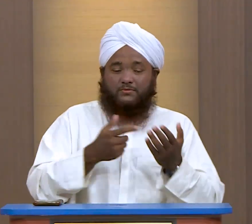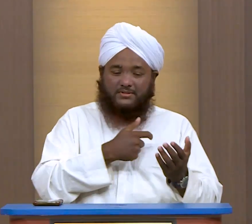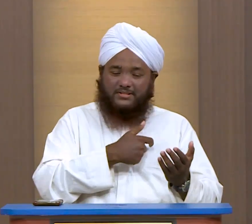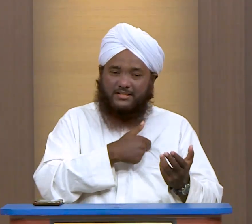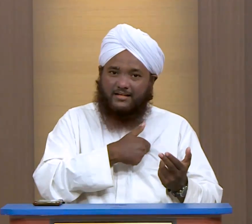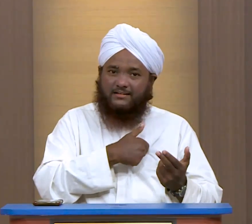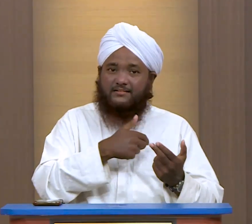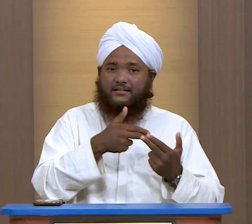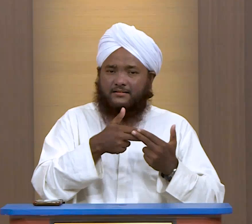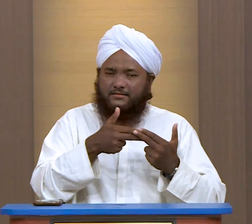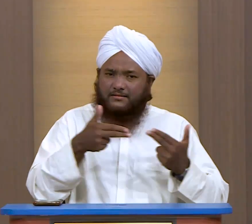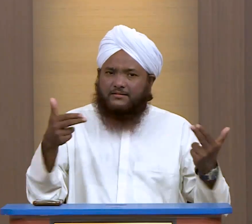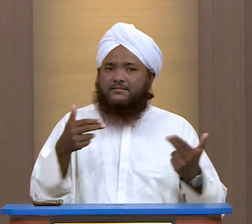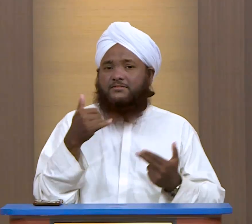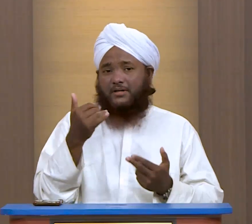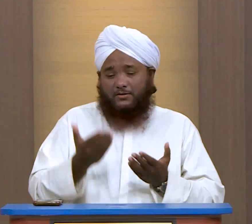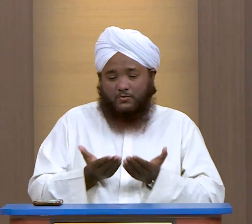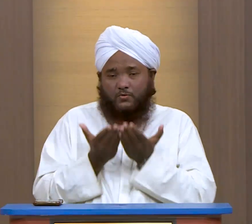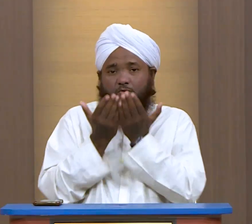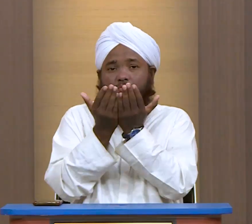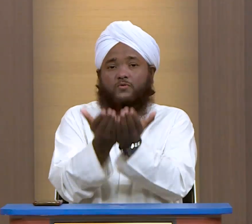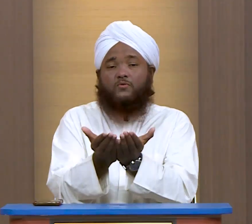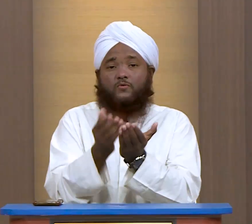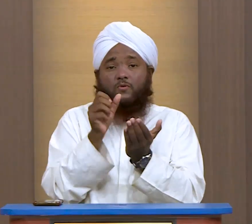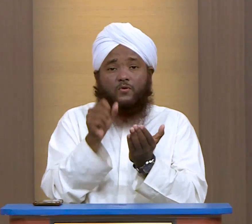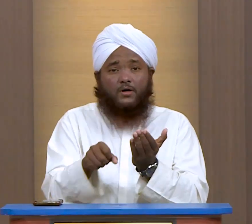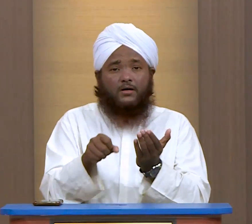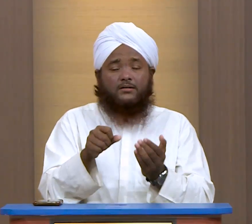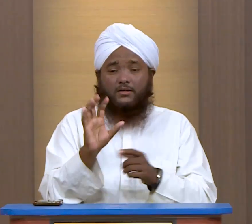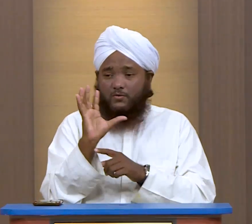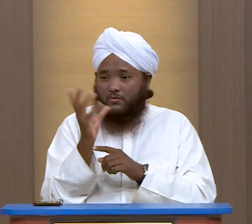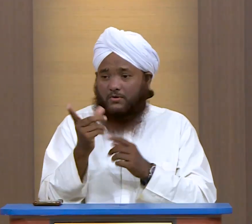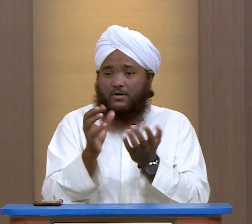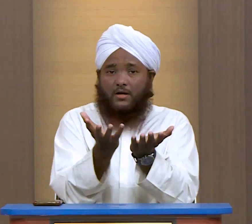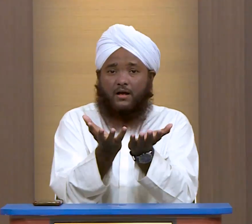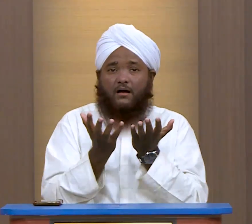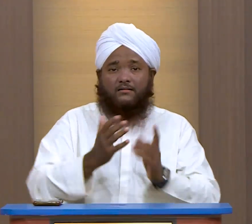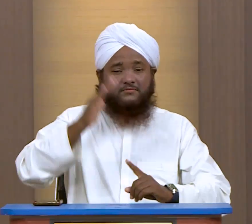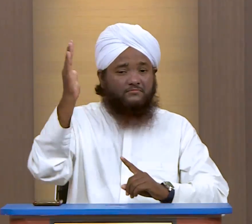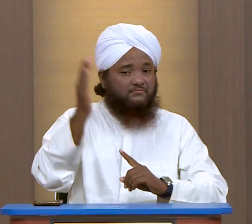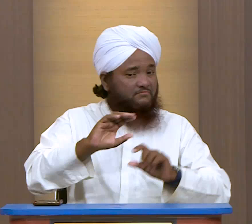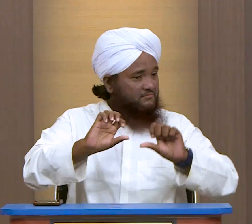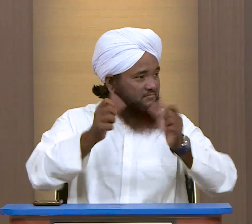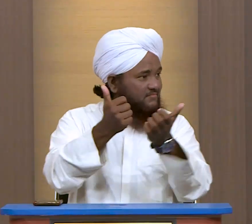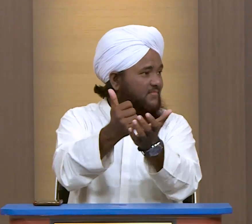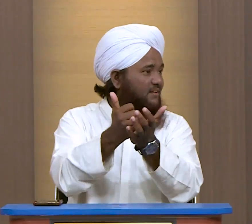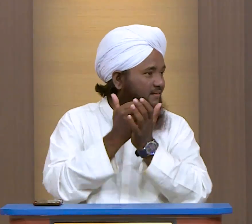حق میں کوئی ایسی دعا نکل جائے جو ہماری دنیا و آخرت کی بھلائی کا سبب بن جائے۔ دین اسلام نے